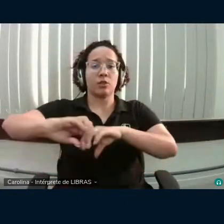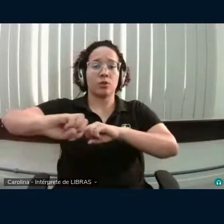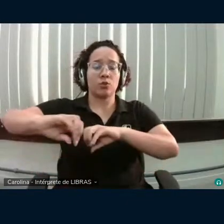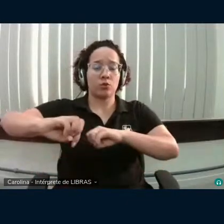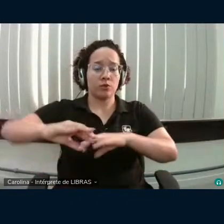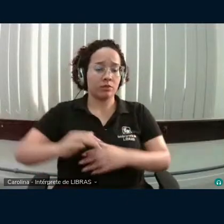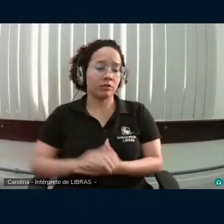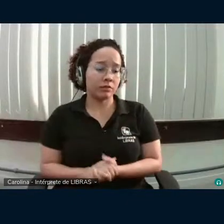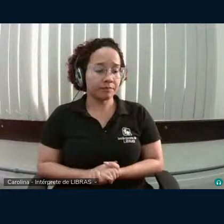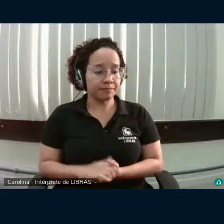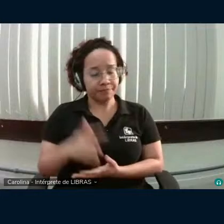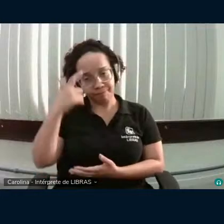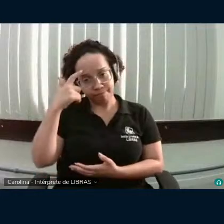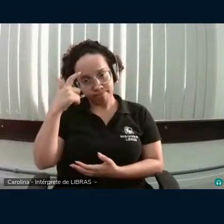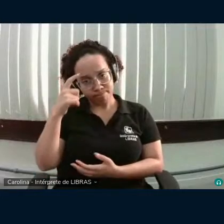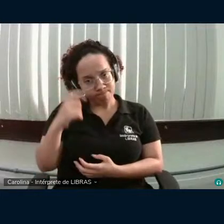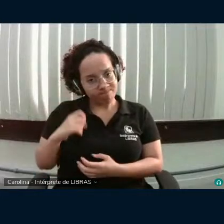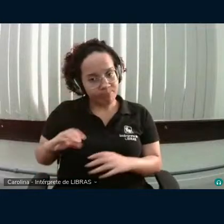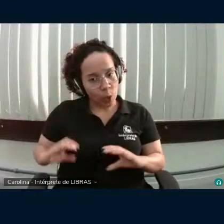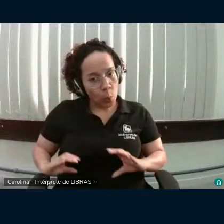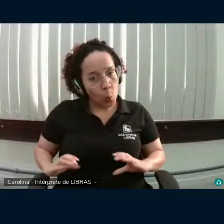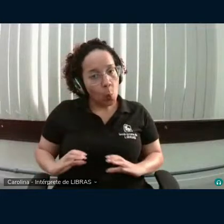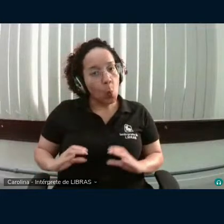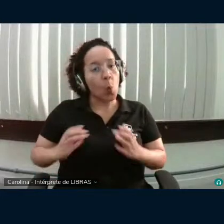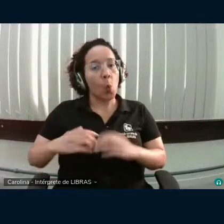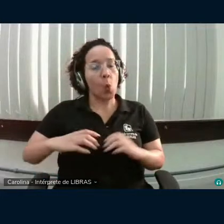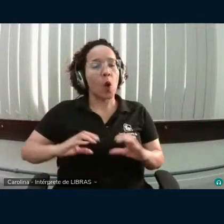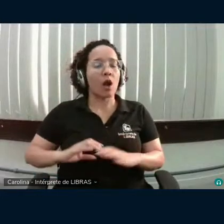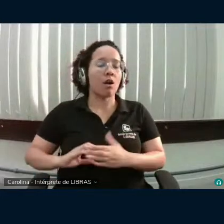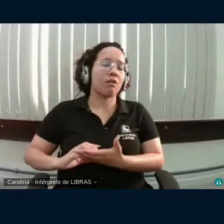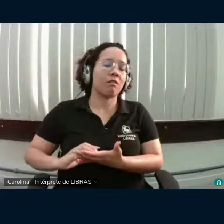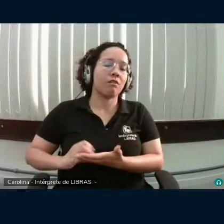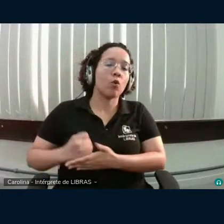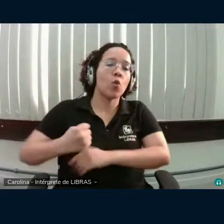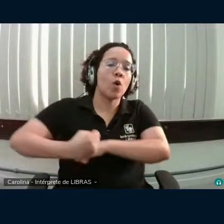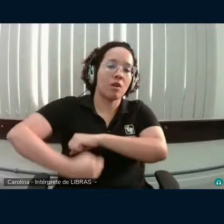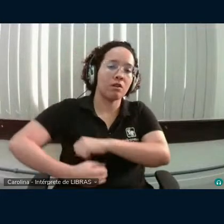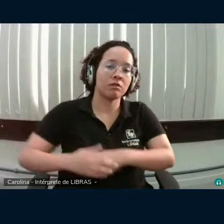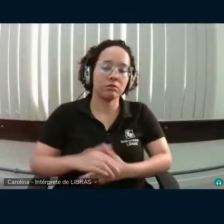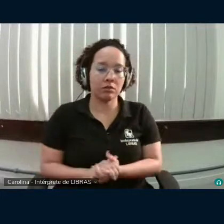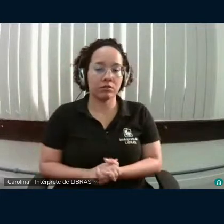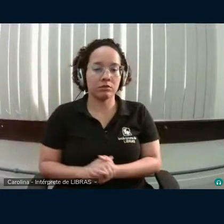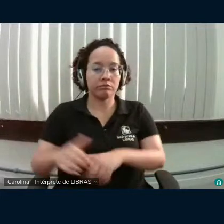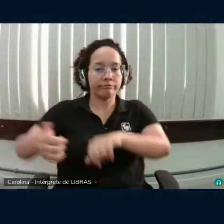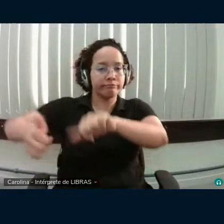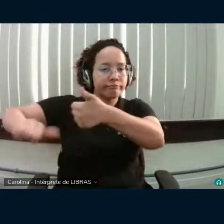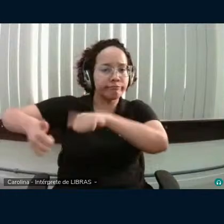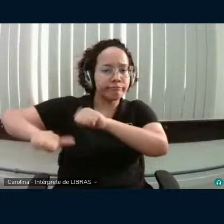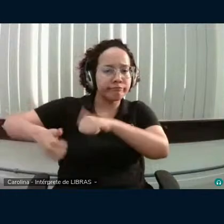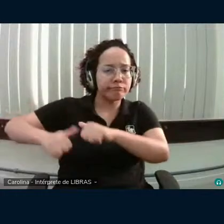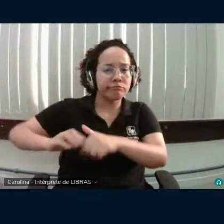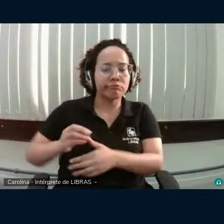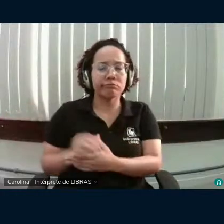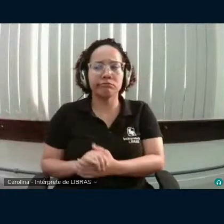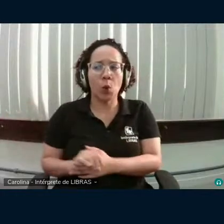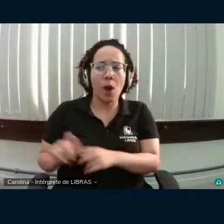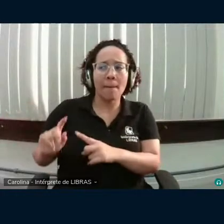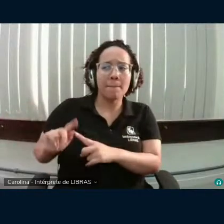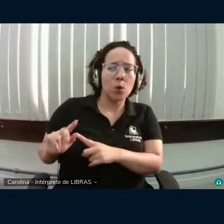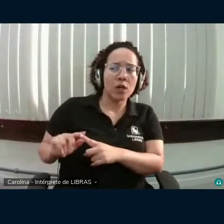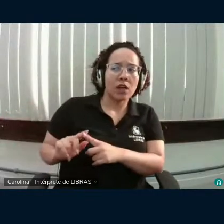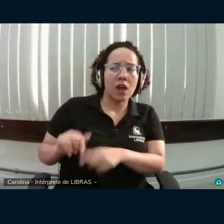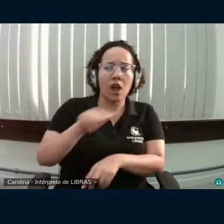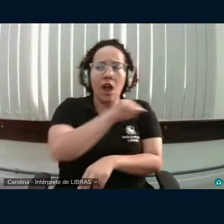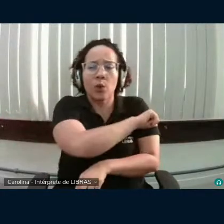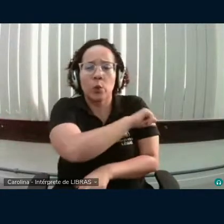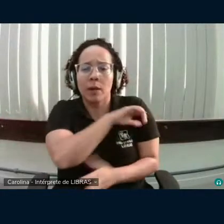a gente a ter a coragem e a necessidade de fazer um diagnóstico do porquê do não ingresso ou o porquê